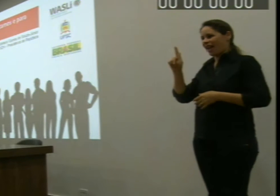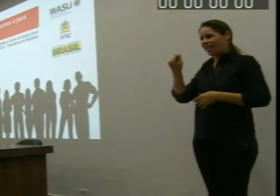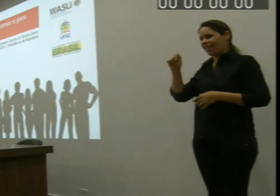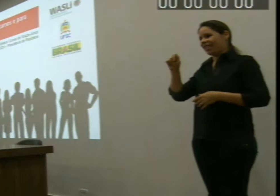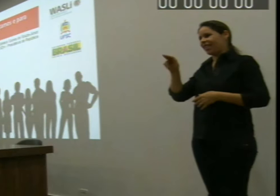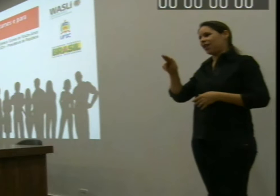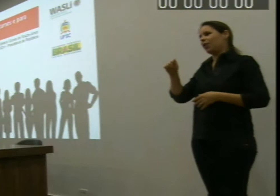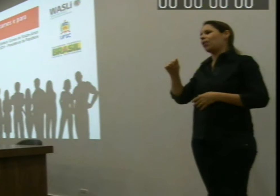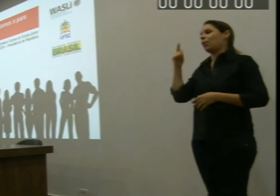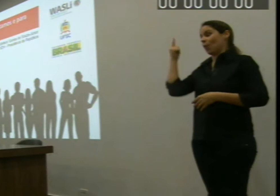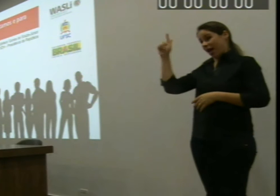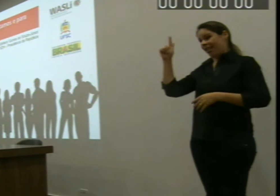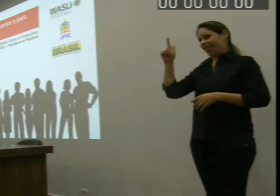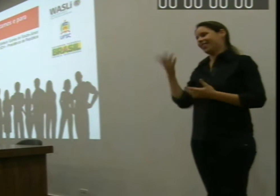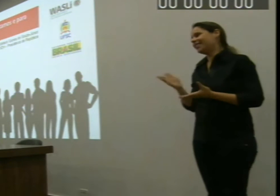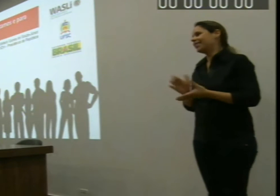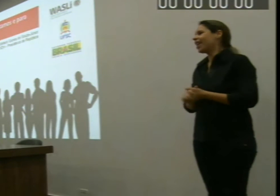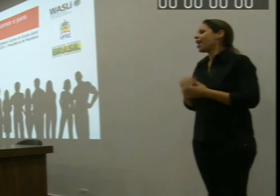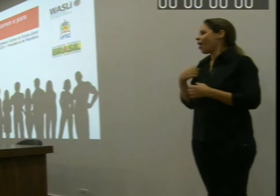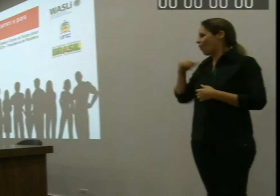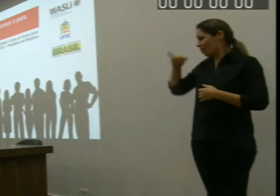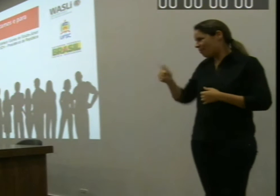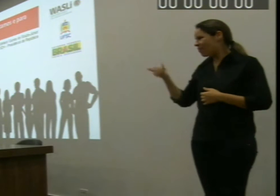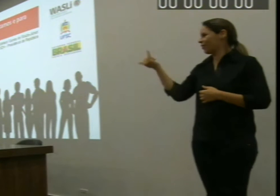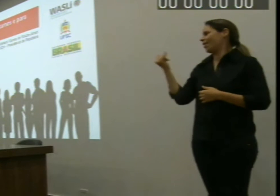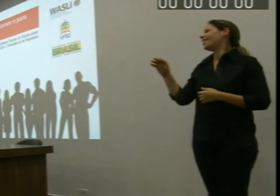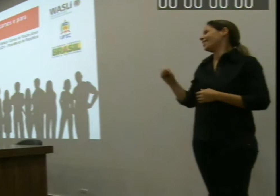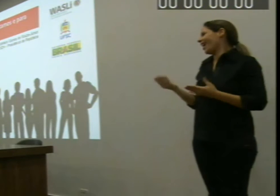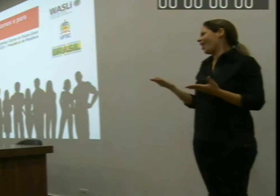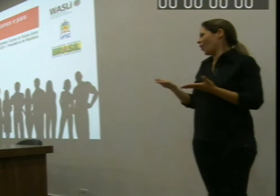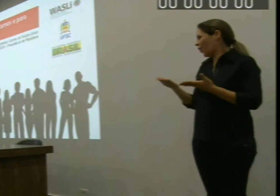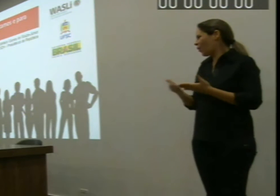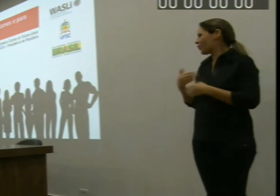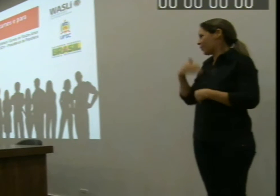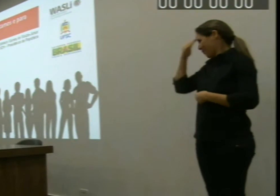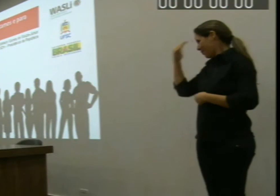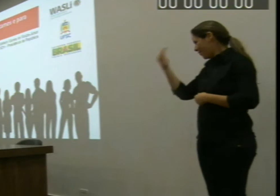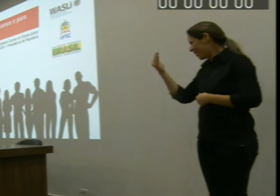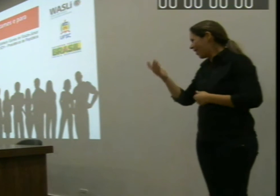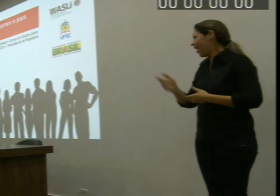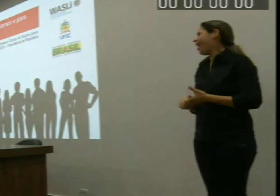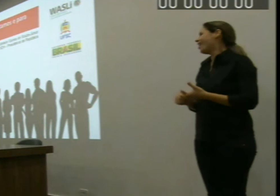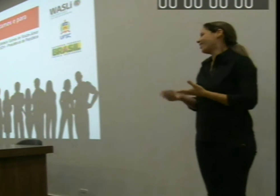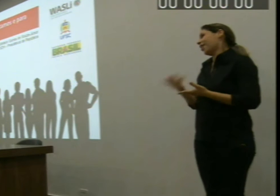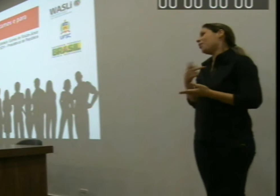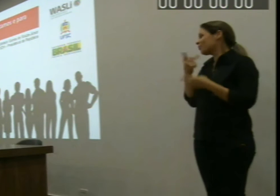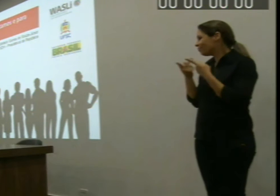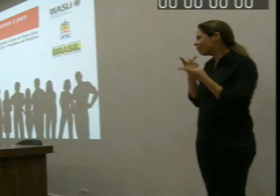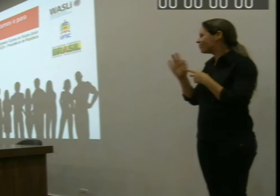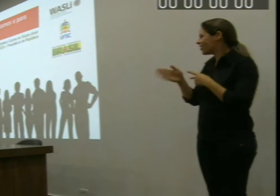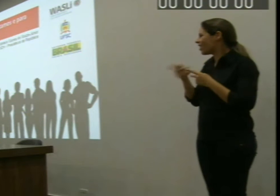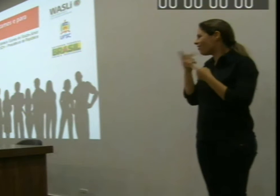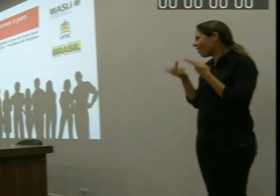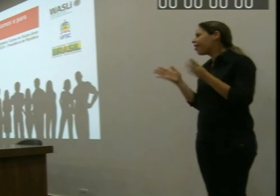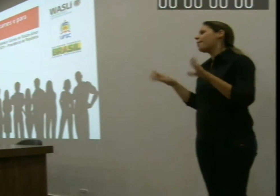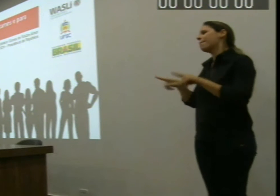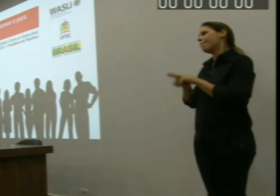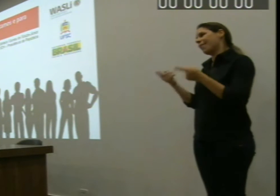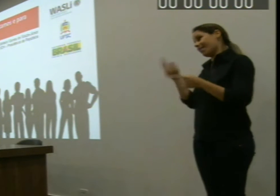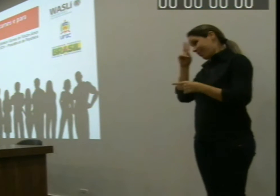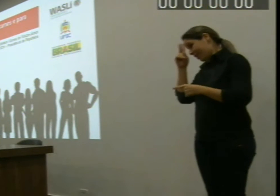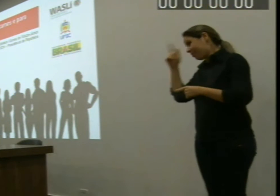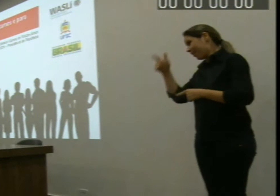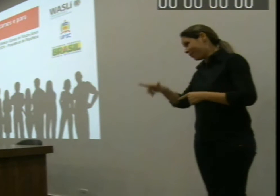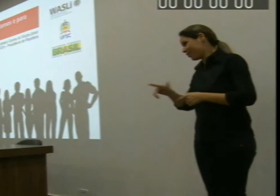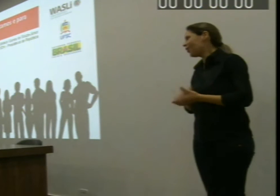é bom aproveitar a oportunidade né para dizer obrigado né Shirley Obrigado por você eu eu não sei se eu já disse isso para ela algumas vezes mas é sempre bom dizer